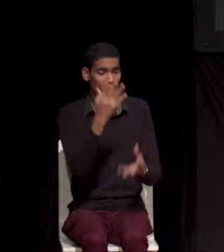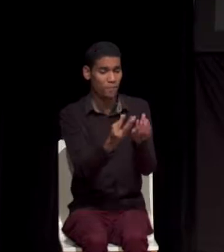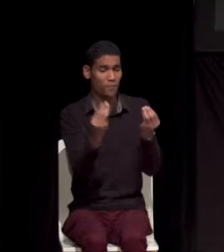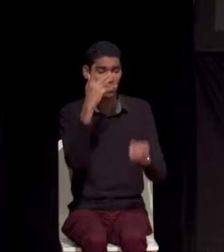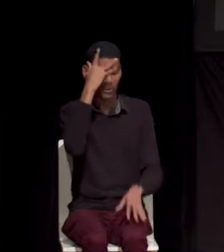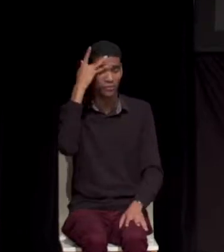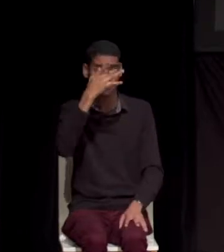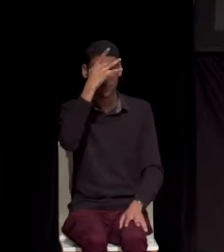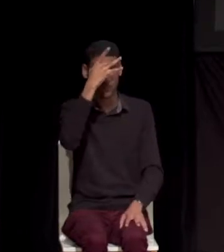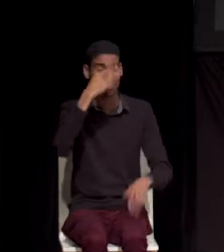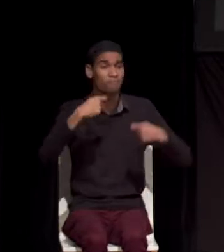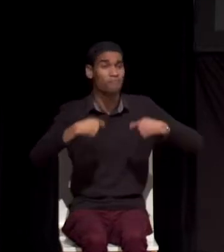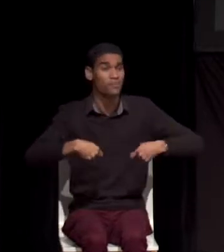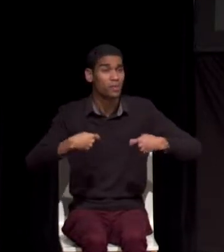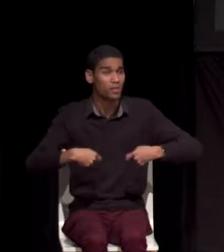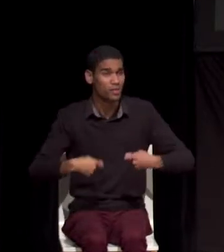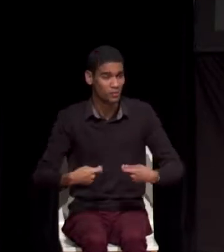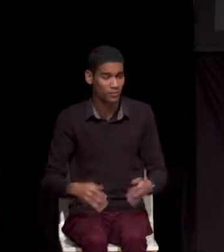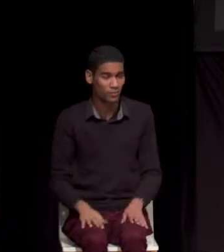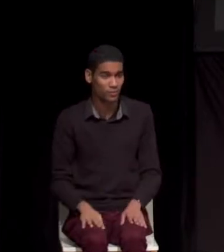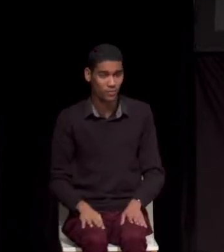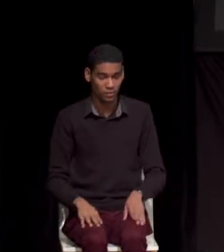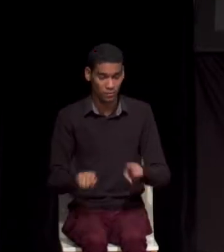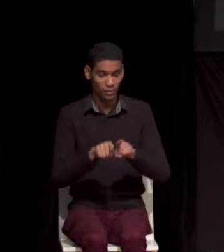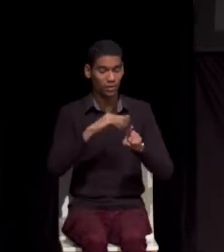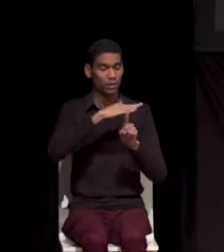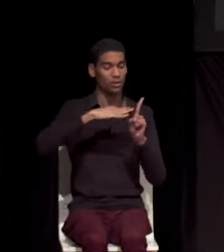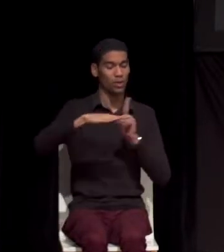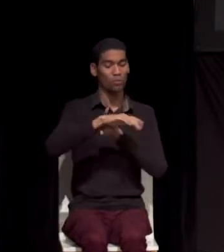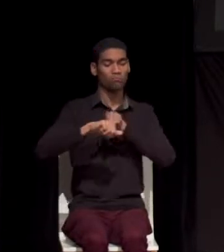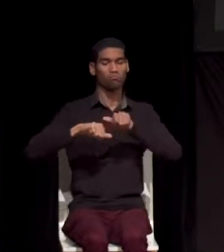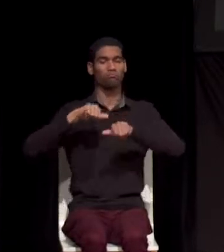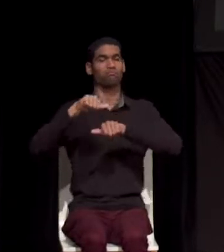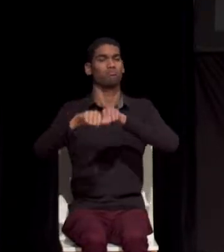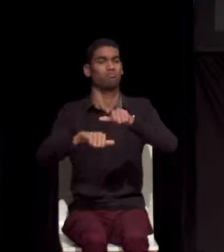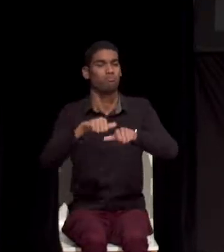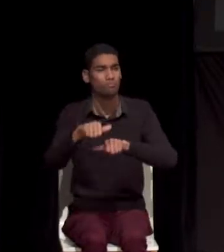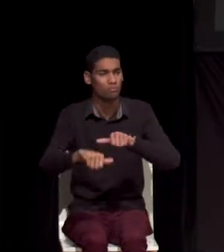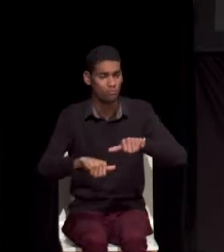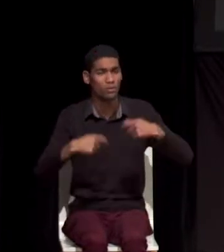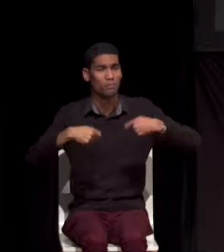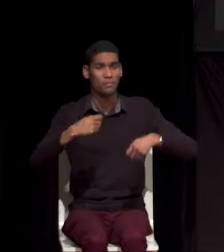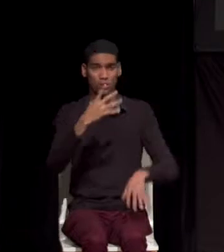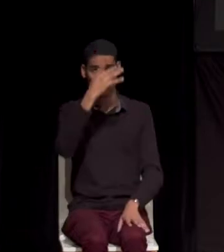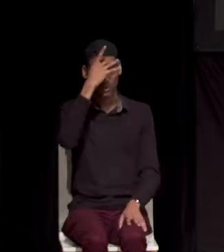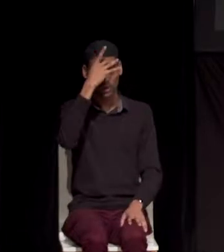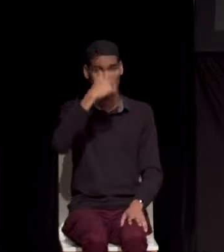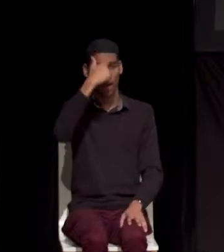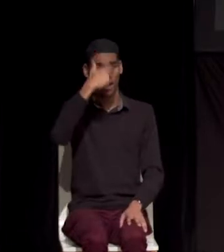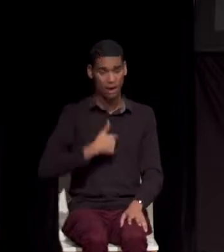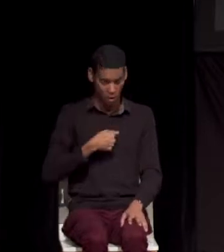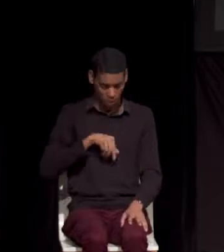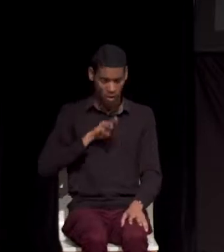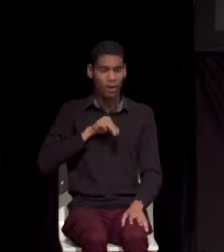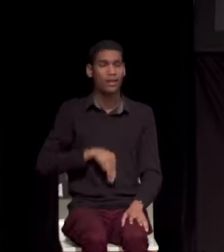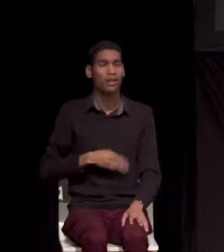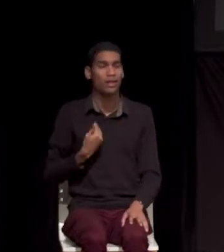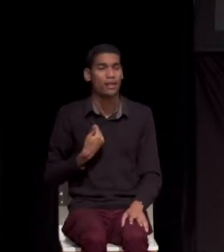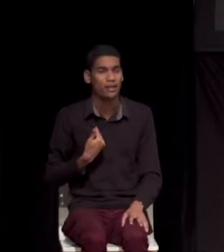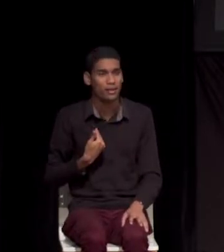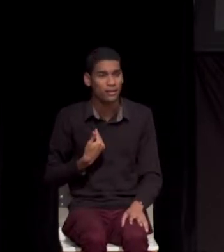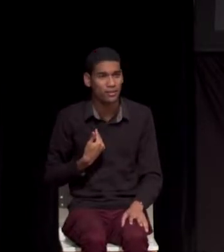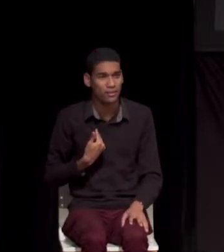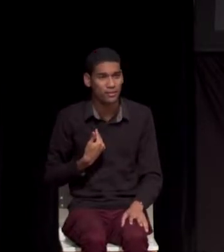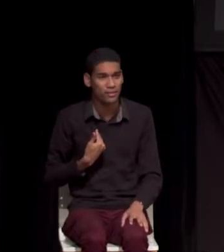consciência. A partir da transformação social, é ter consciência de quem somos nós de fato.